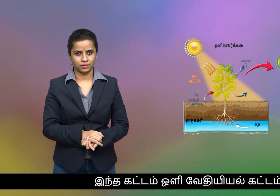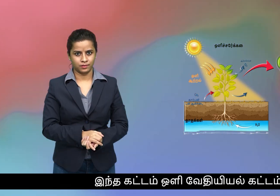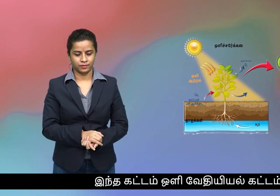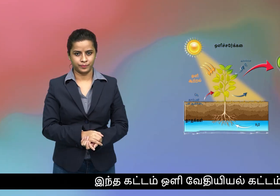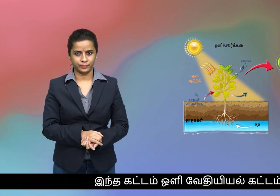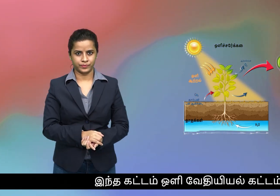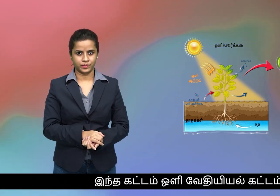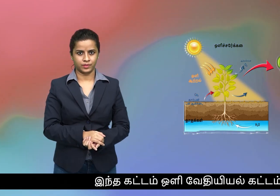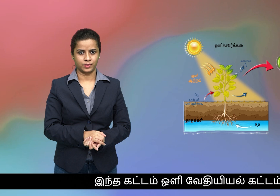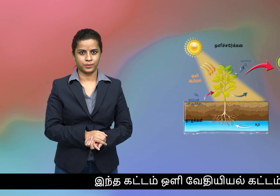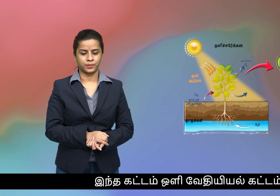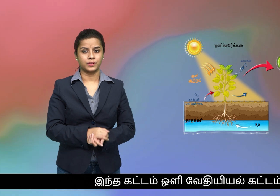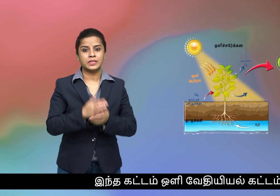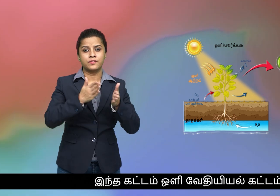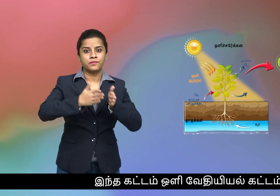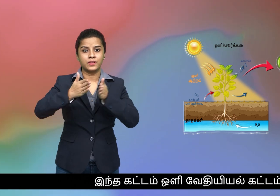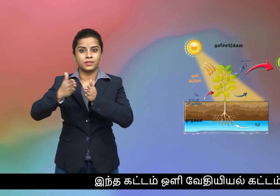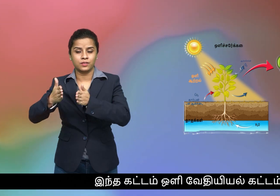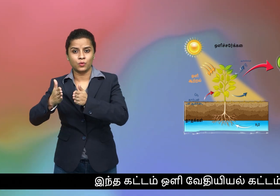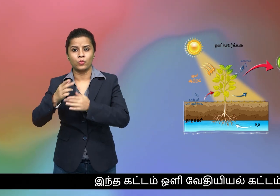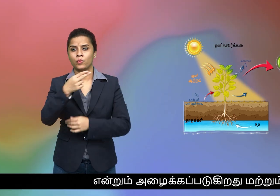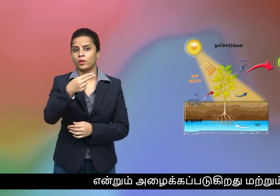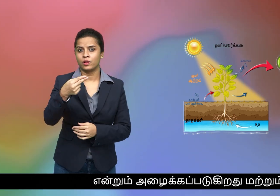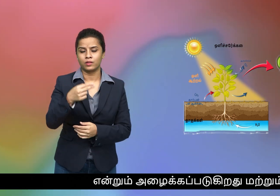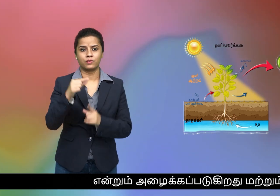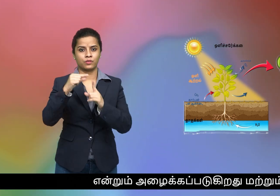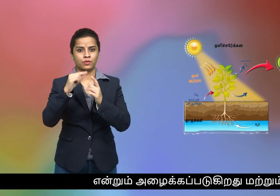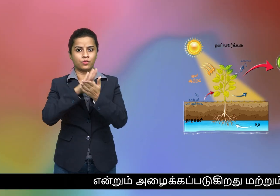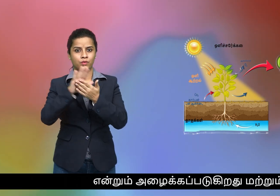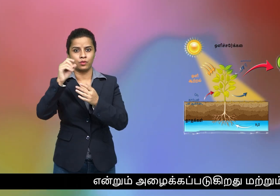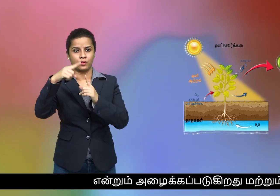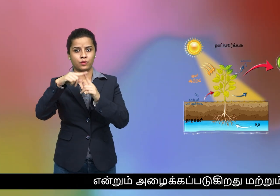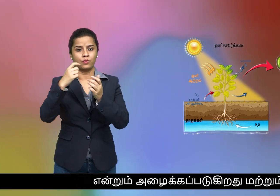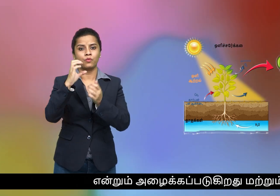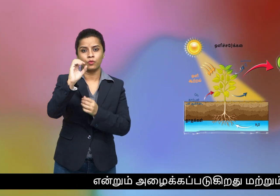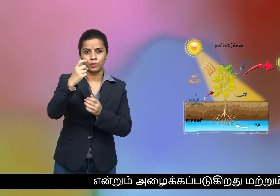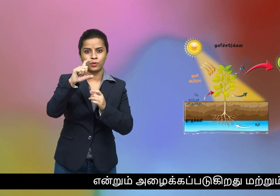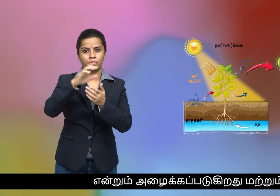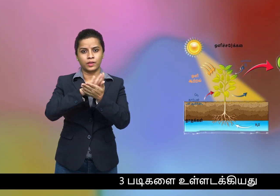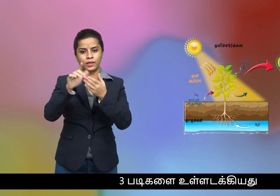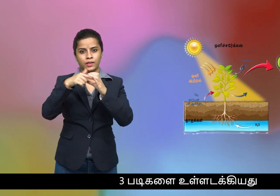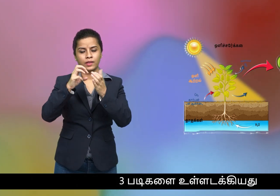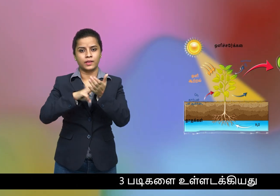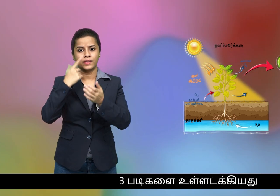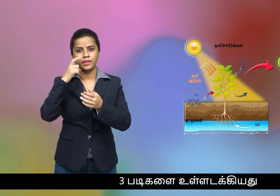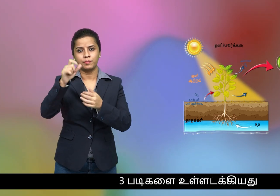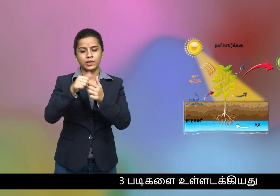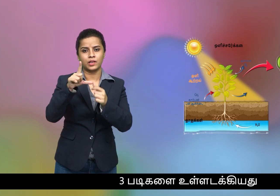இந்த கட்டம் ஒளி வேதியியல் கட்டம் என்று அழைக்கப்படுகின்றது மற்றும் 3 படிகளை